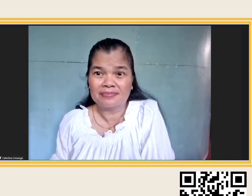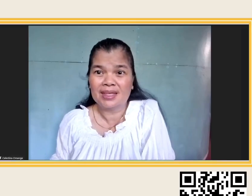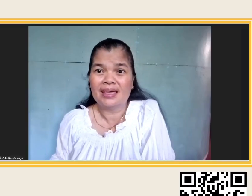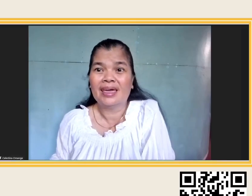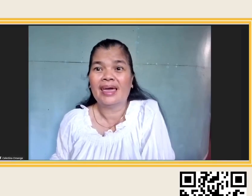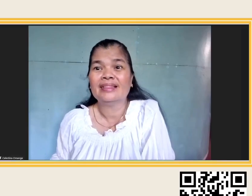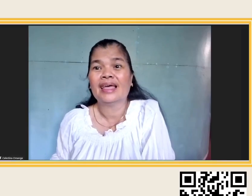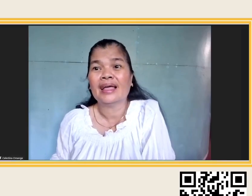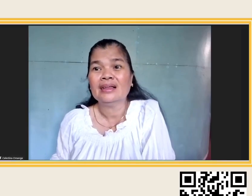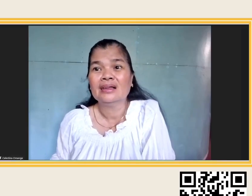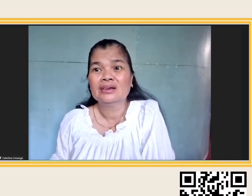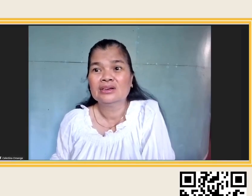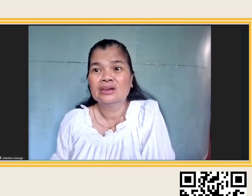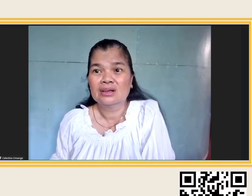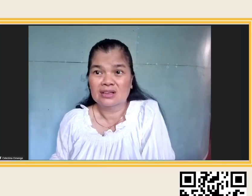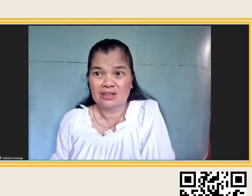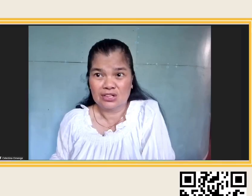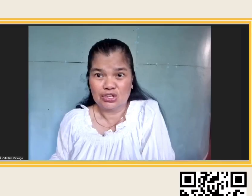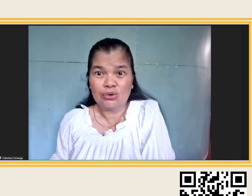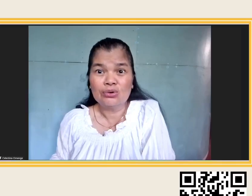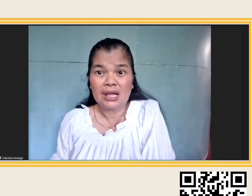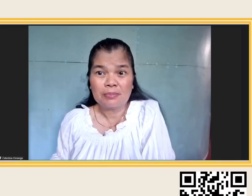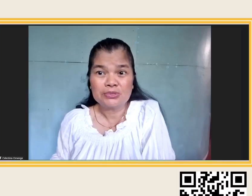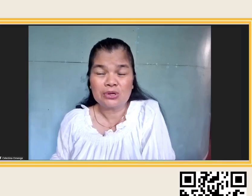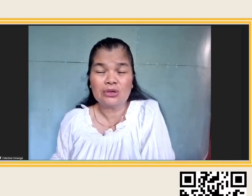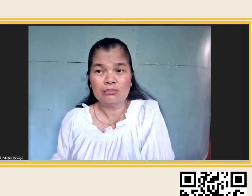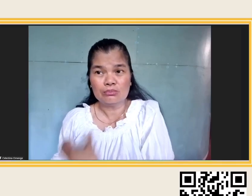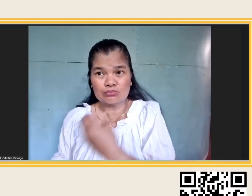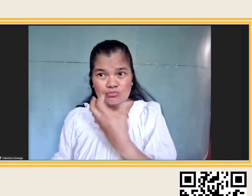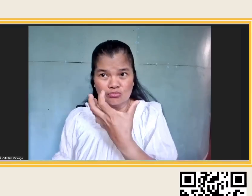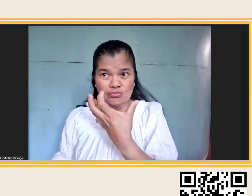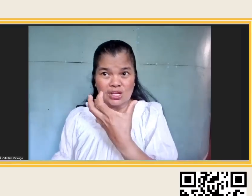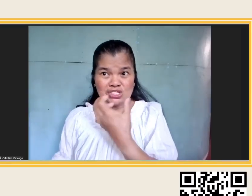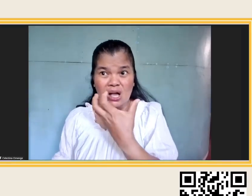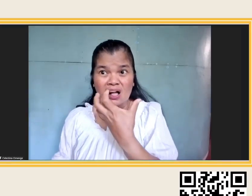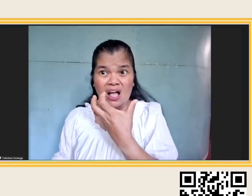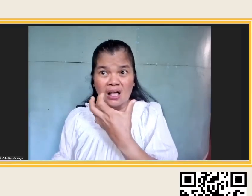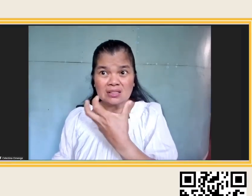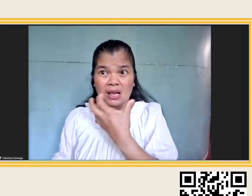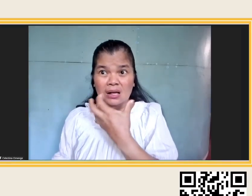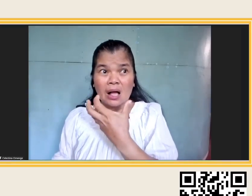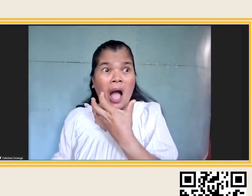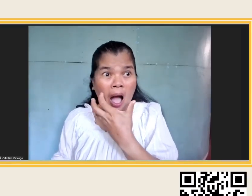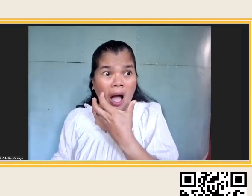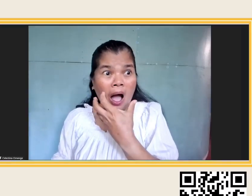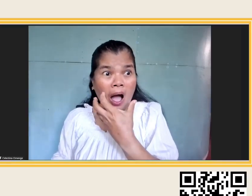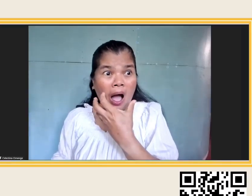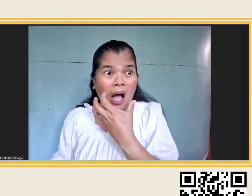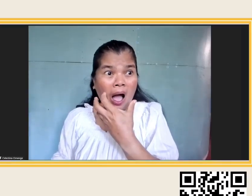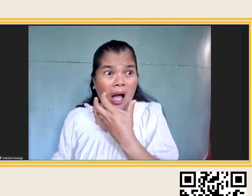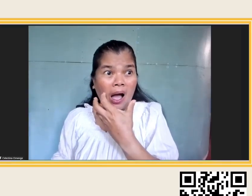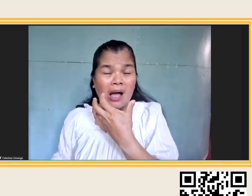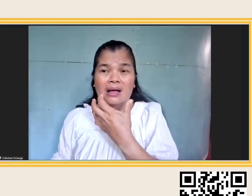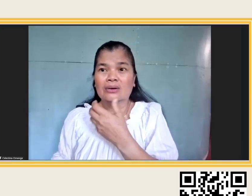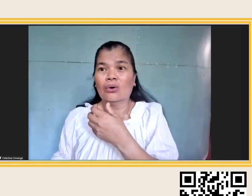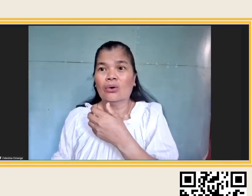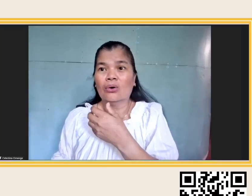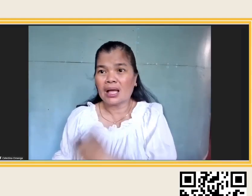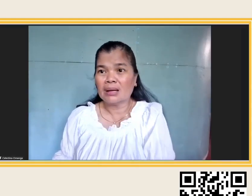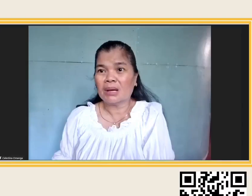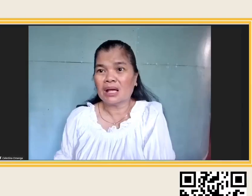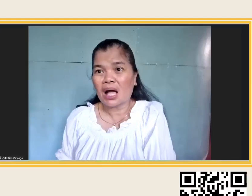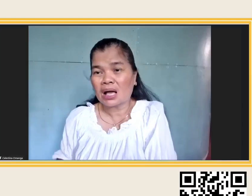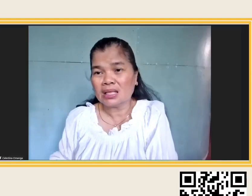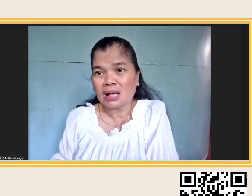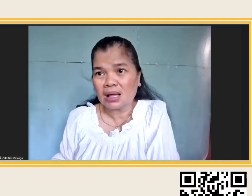something. And then, yung lips, yung na-shock ka, talagang, o